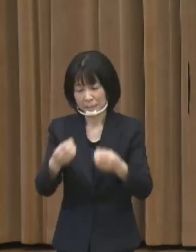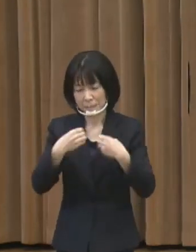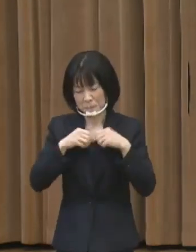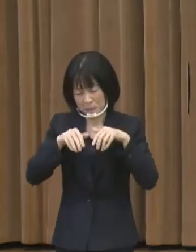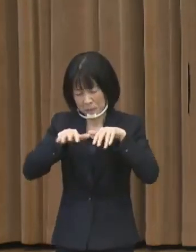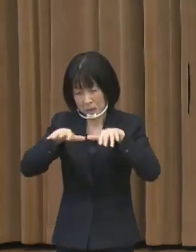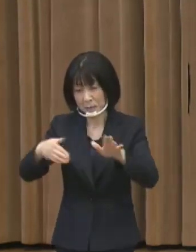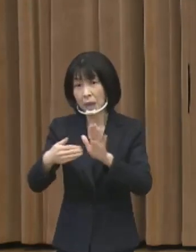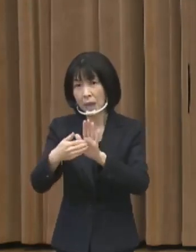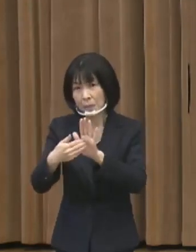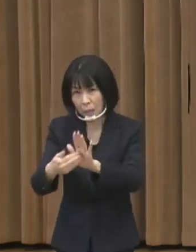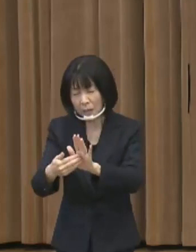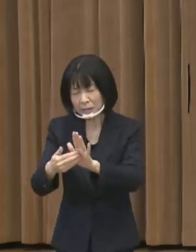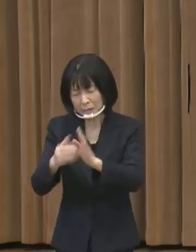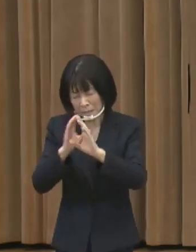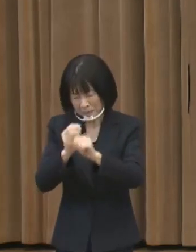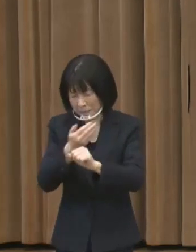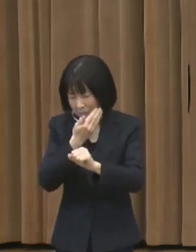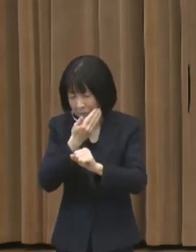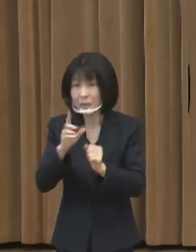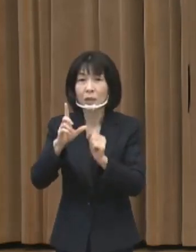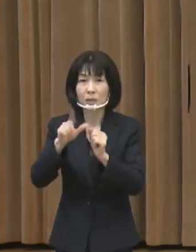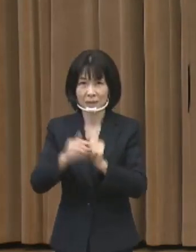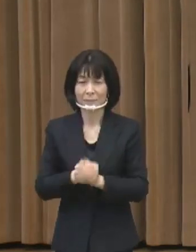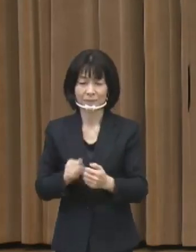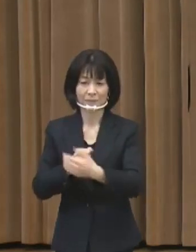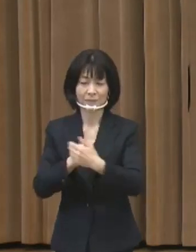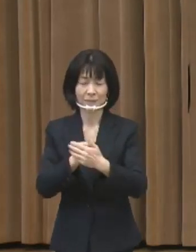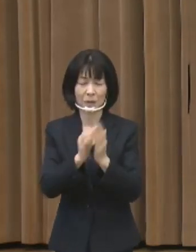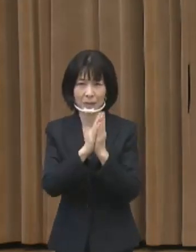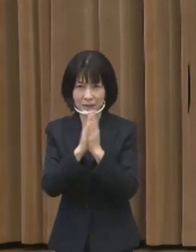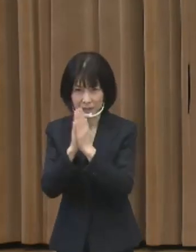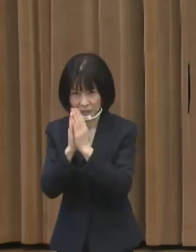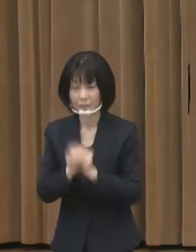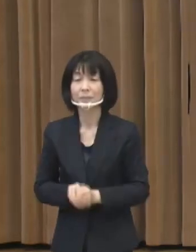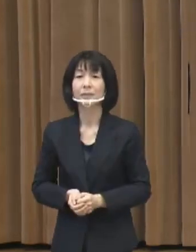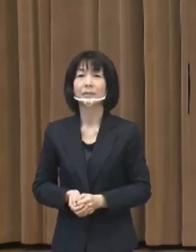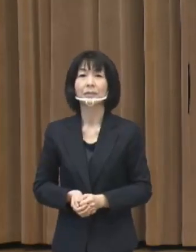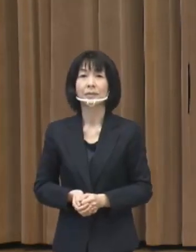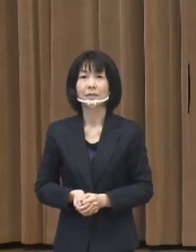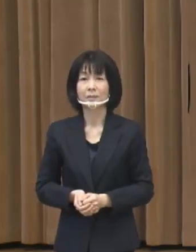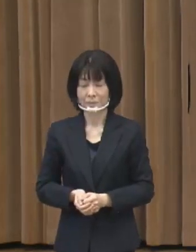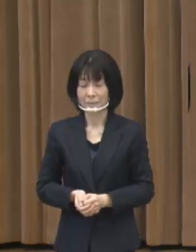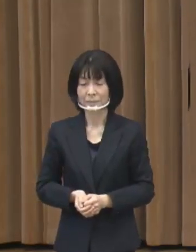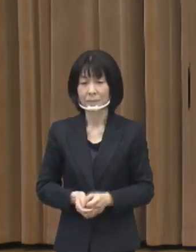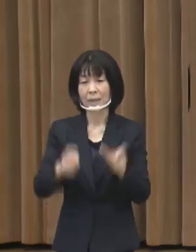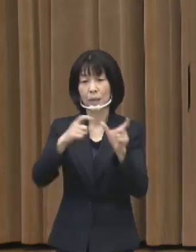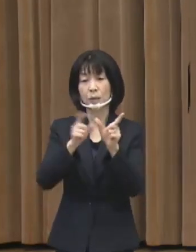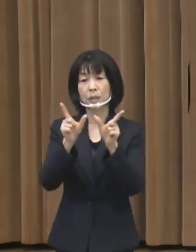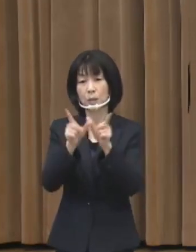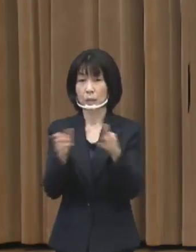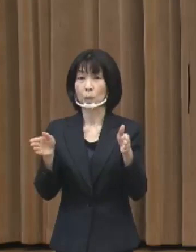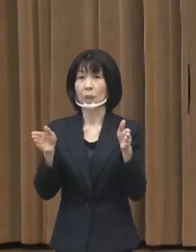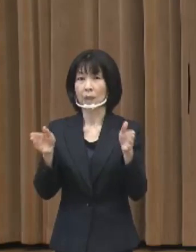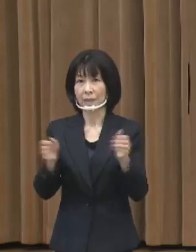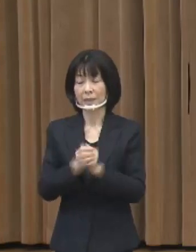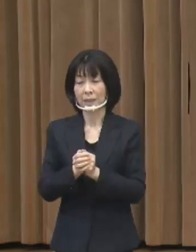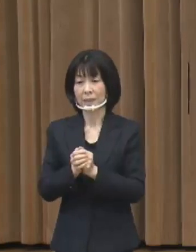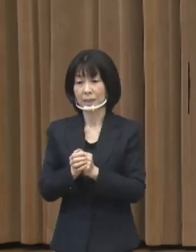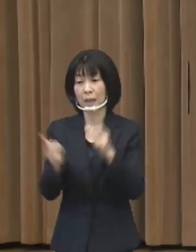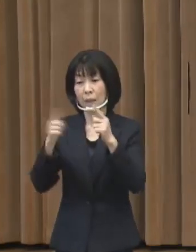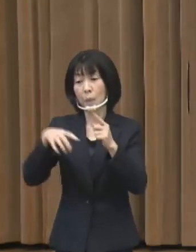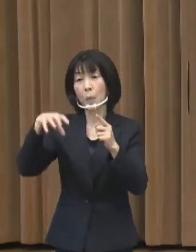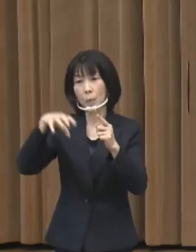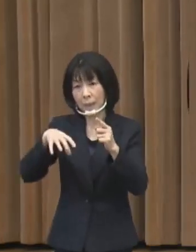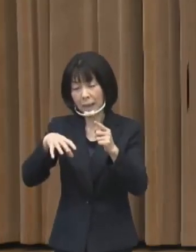拡大防止の正念場です。ご協力をお願いします。最後に、ゴールデンウィーク期間中の公園施設の運